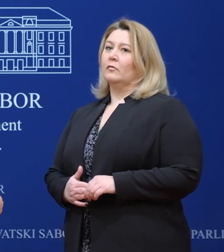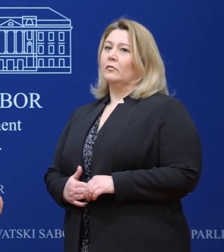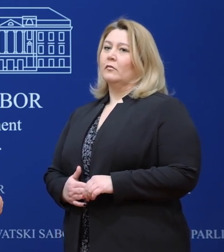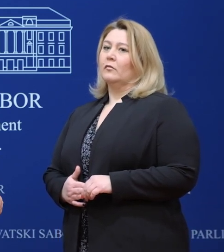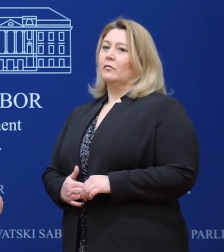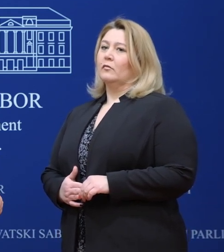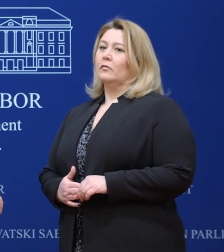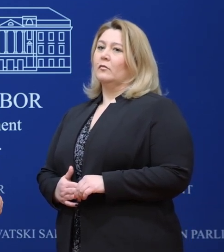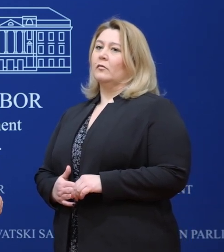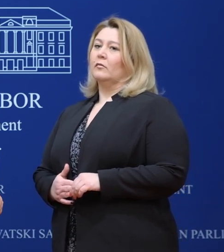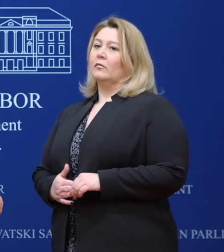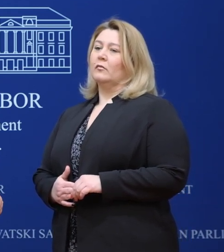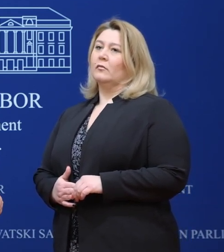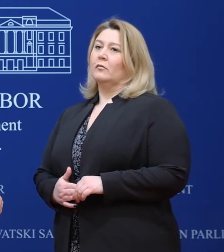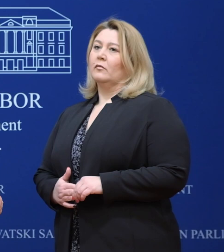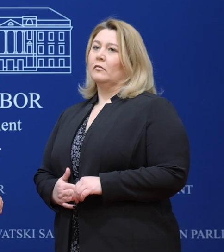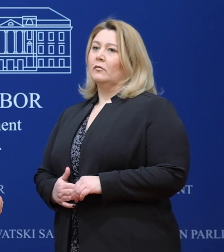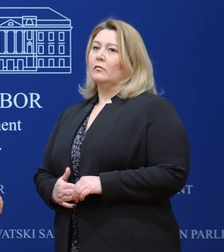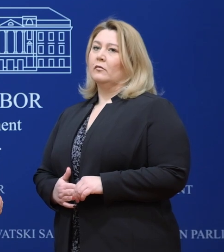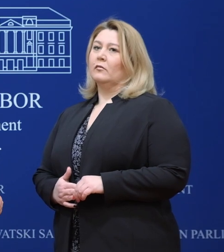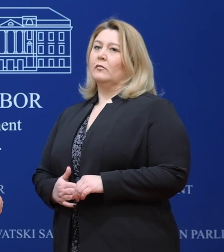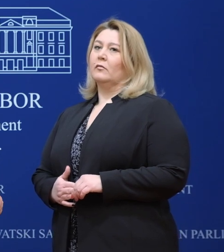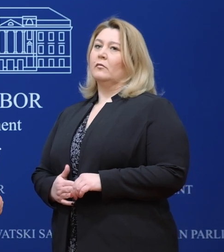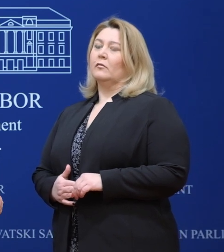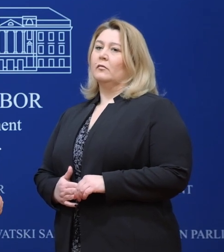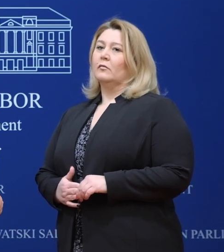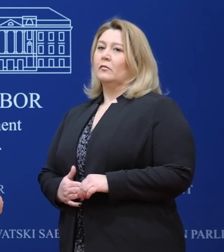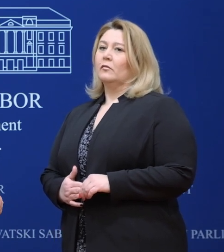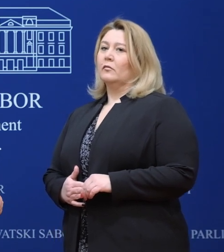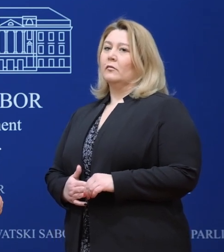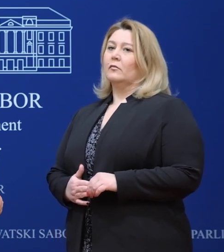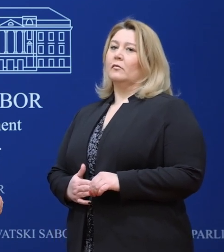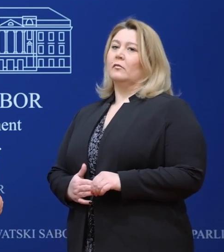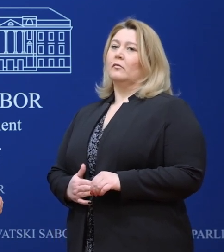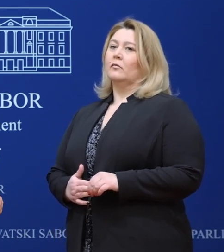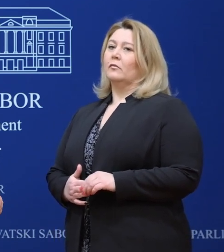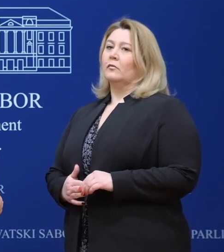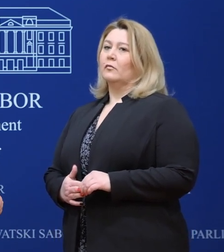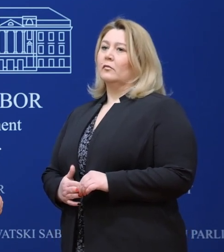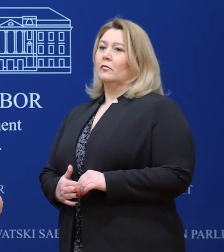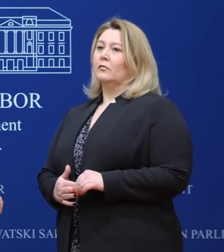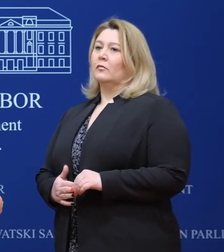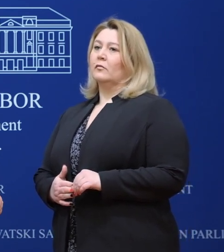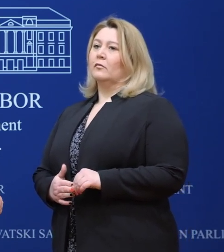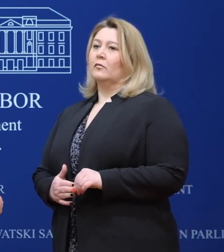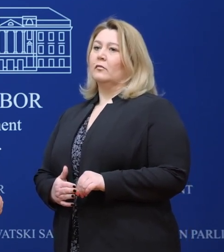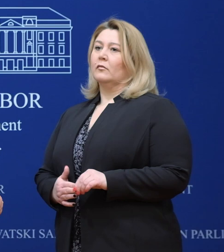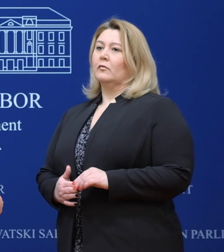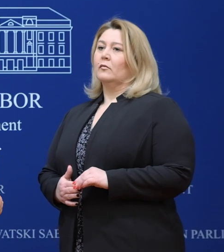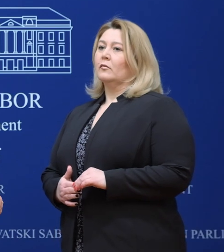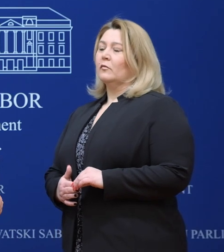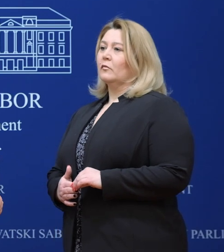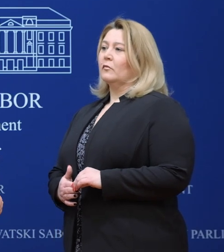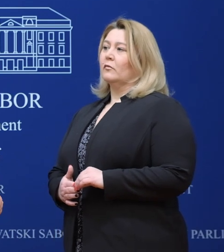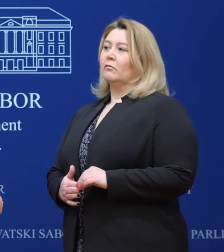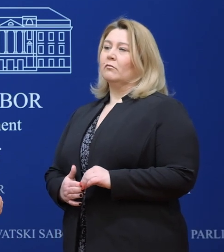saborske zastupnike kao predstavnike građana na bilo koji način kvalificirati, sotonizirati, stigmatizirati.